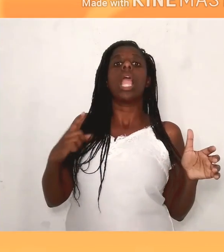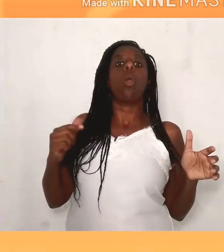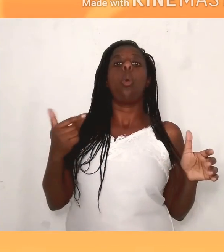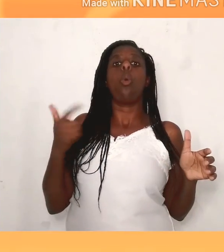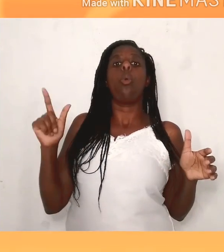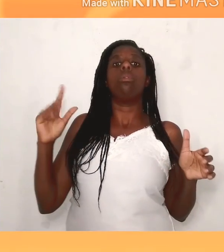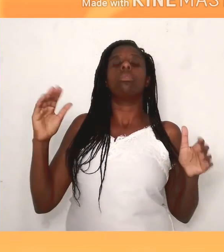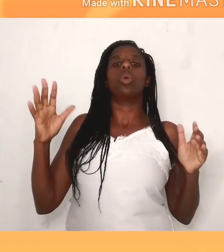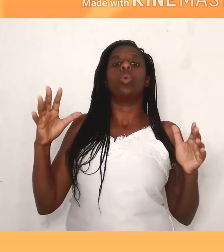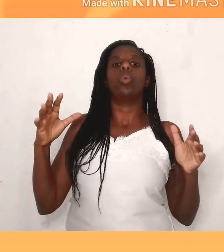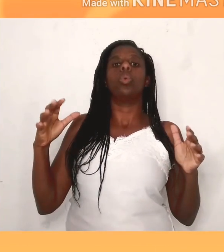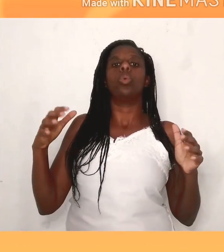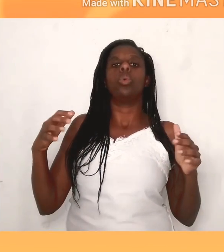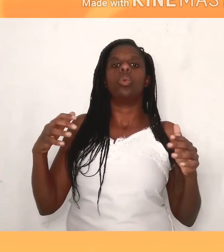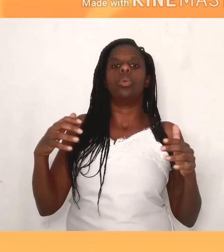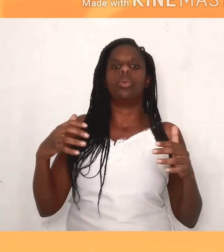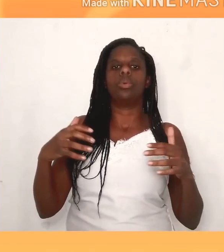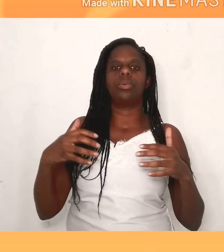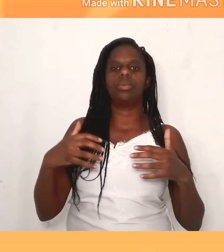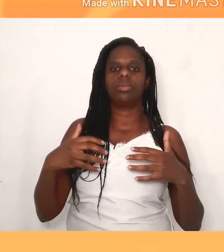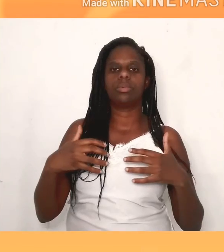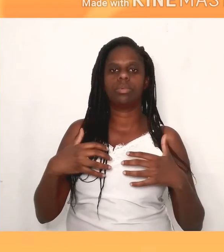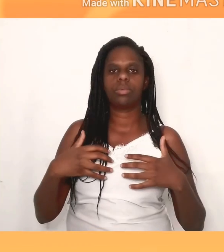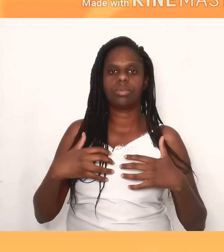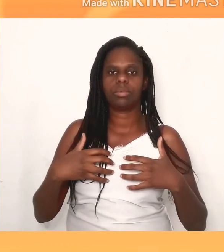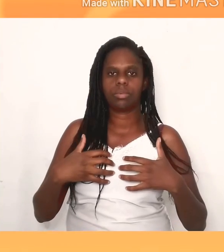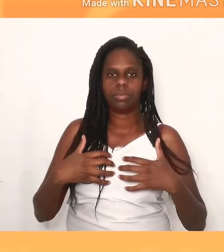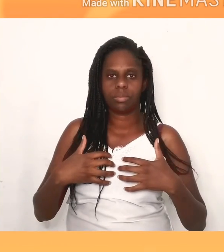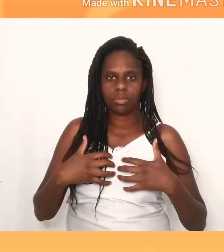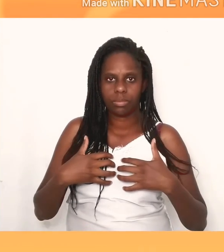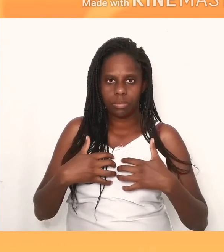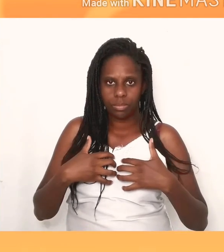E que outras posturas ela está esvaziando o pulmão,